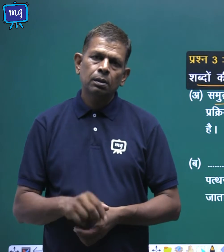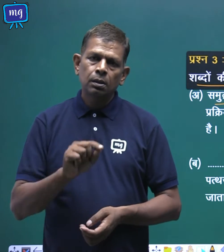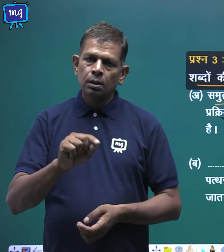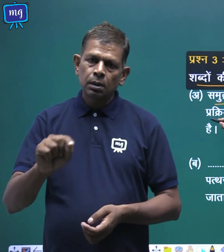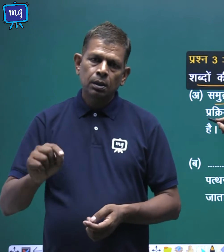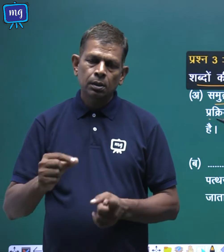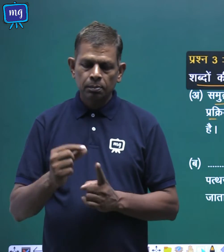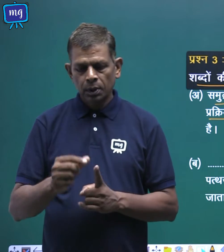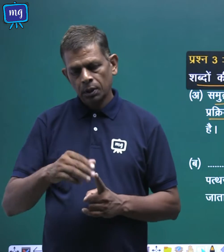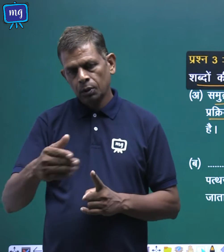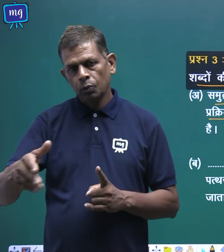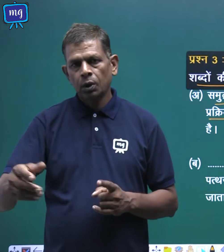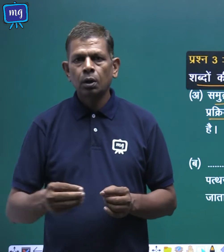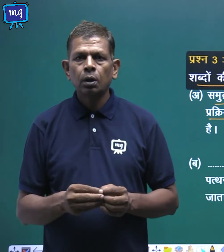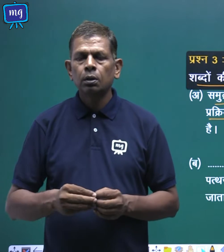डैश प्रक्रिया द्वारा